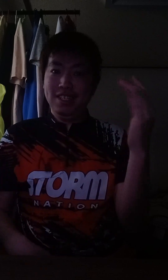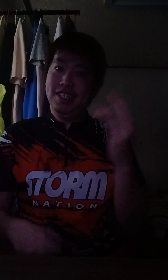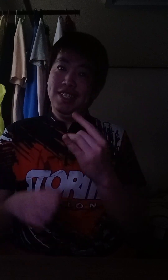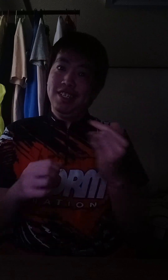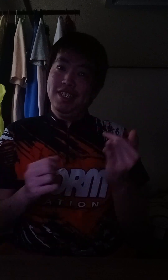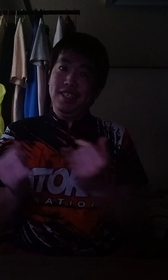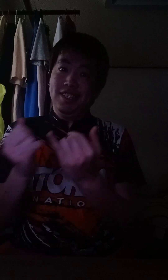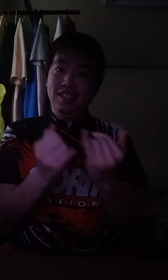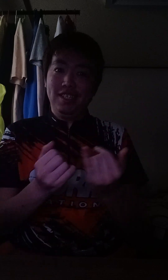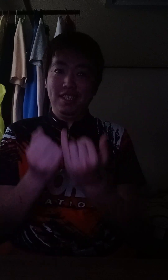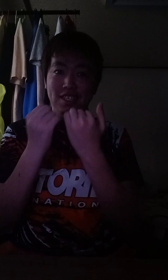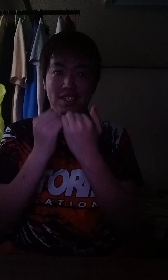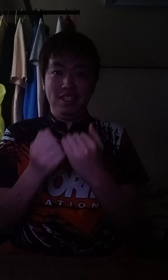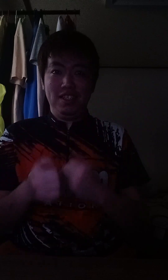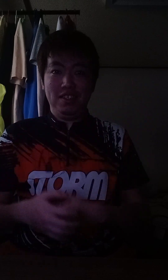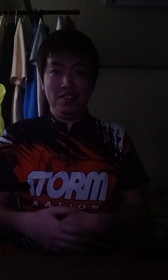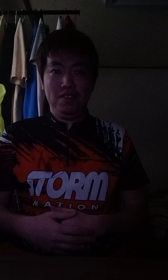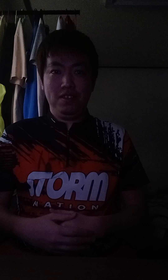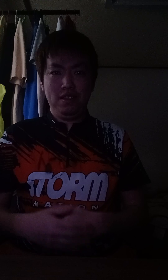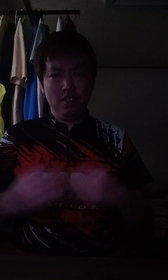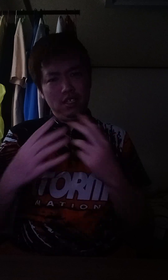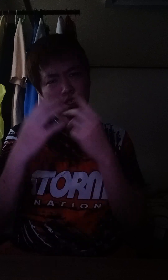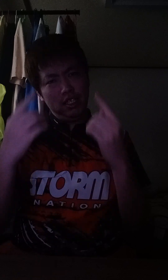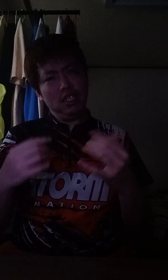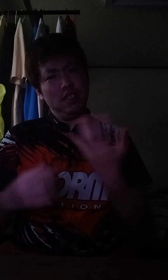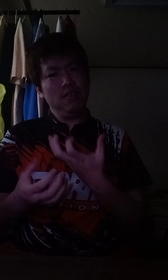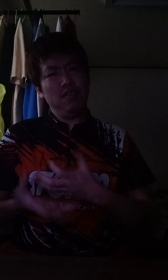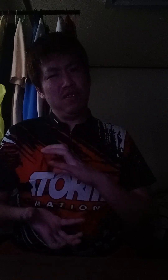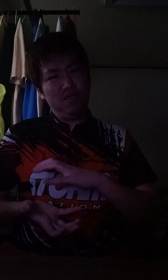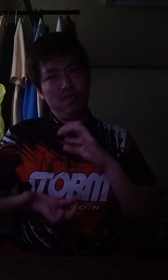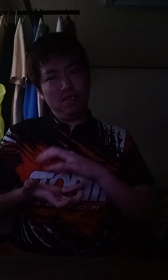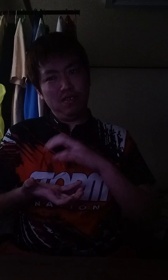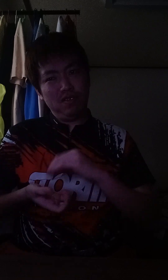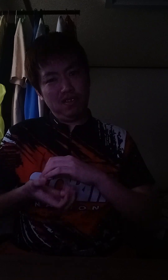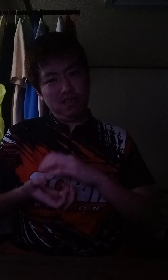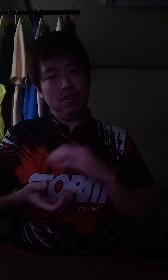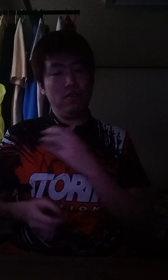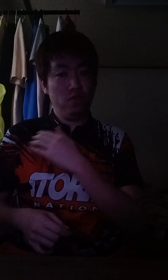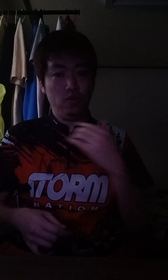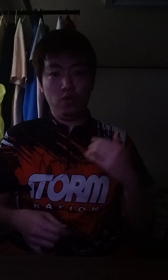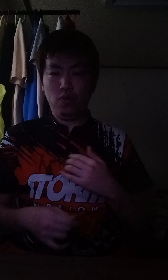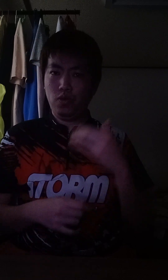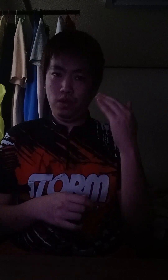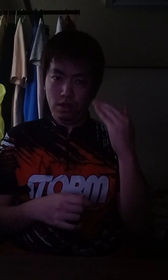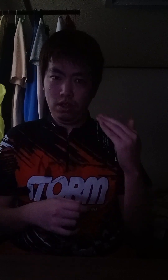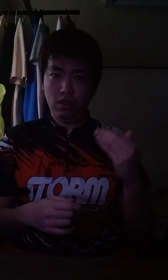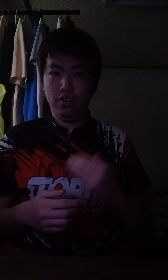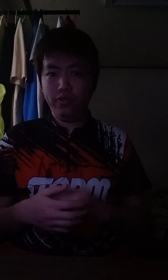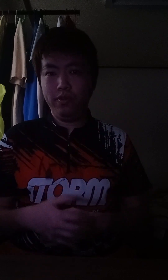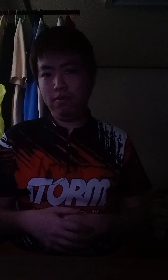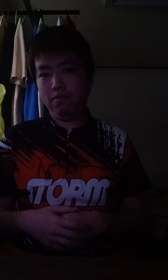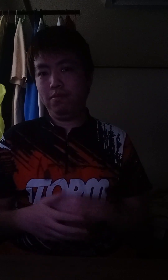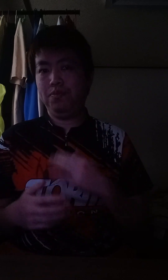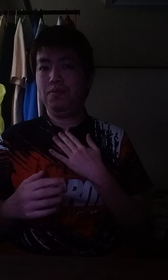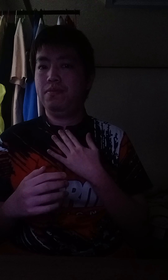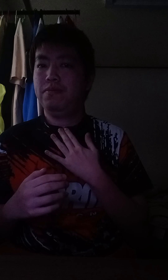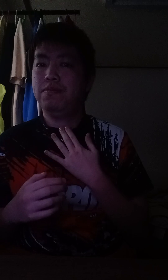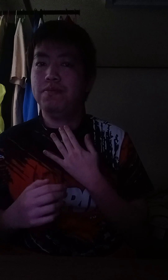중학생인데 승현이가 그 심장 수술하고 난 키가 그대로거든요. 그 스테로이드랑